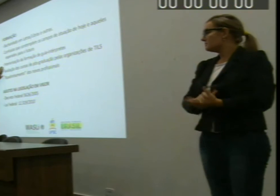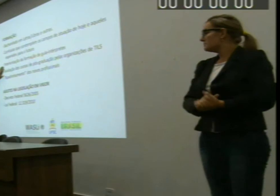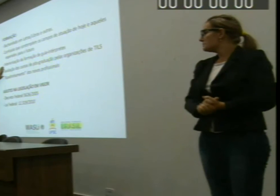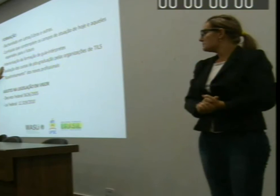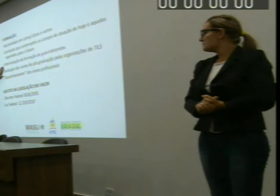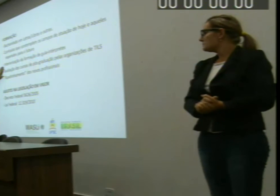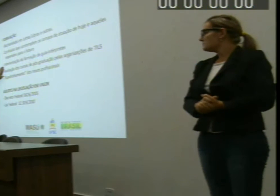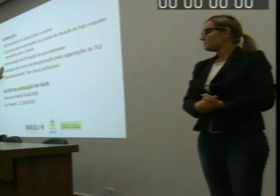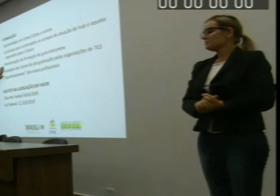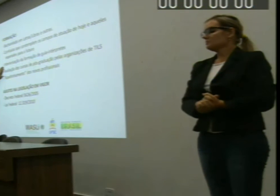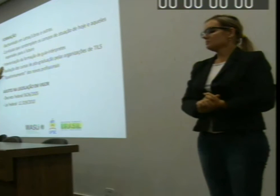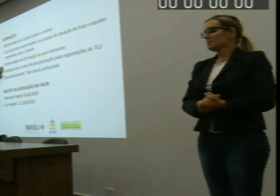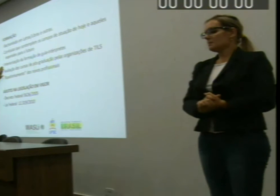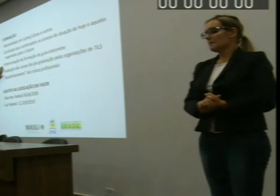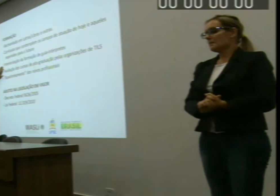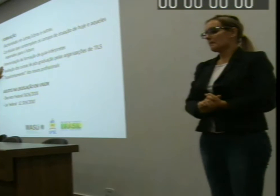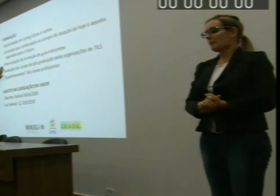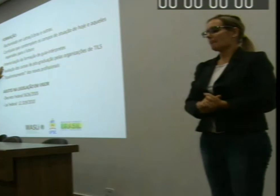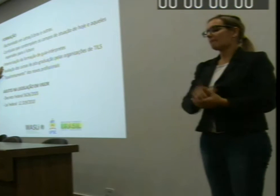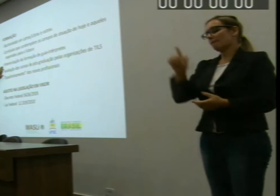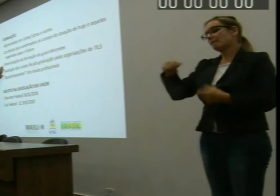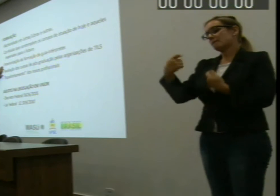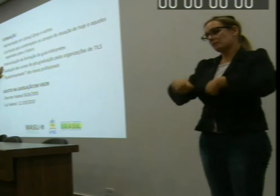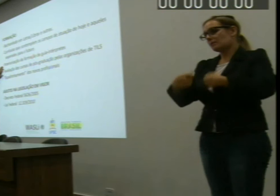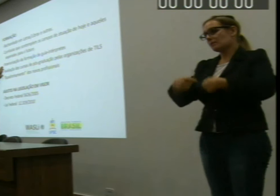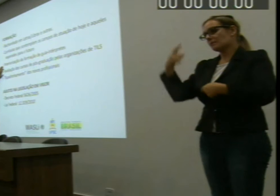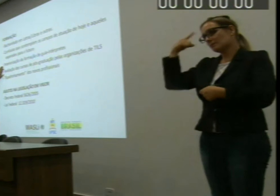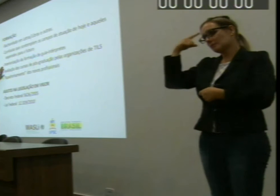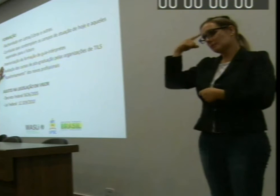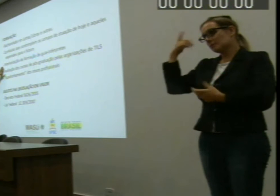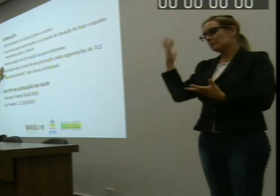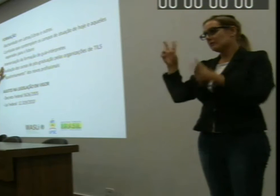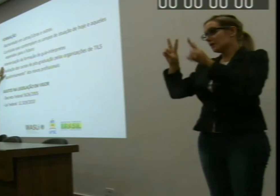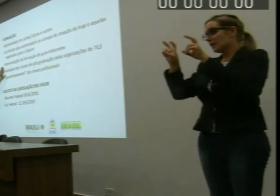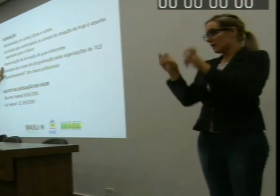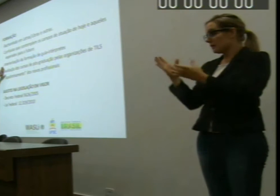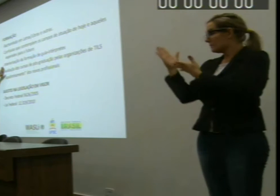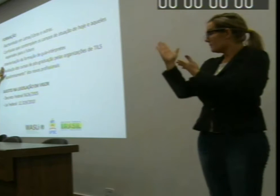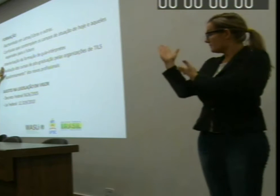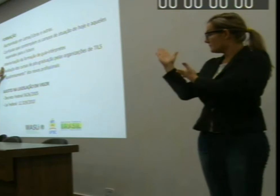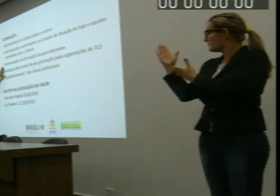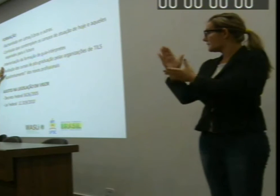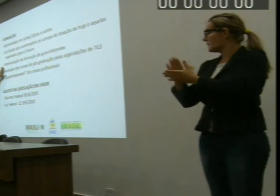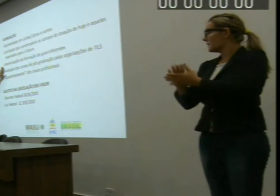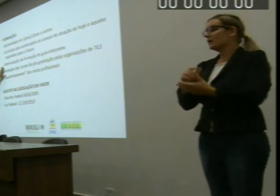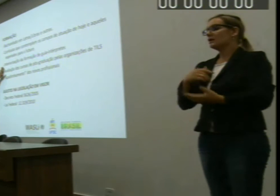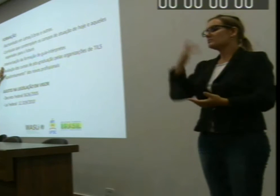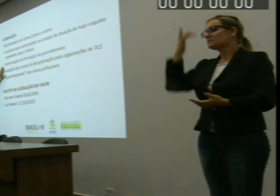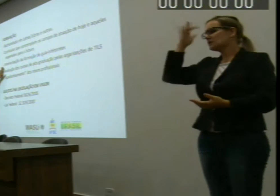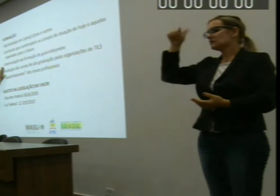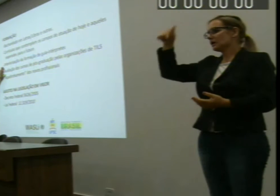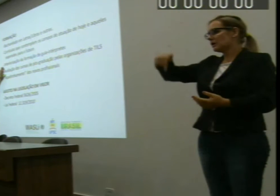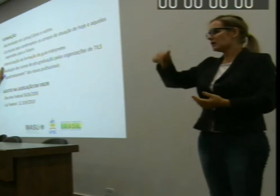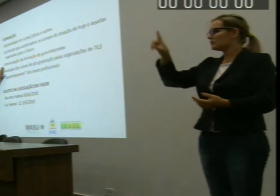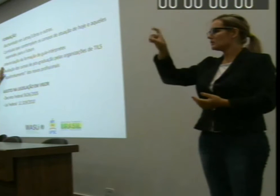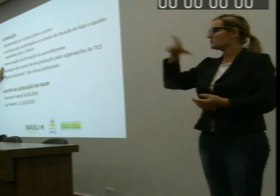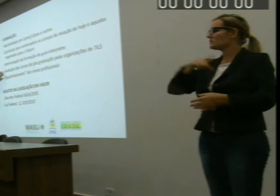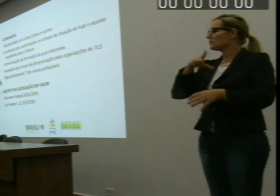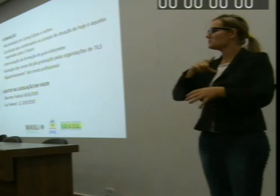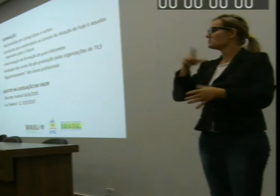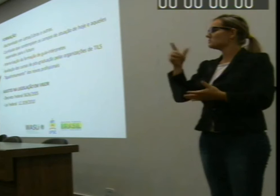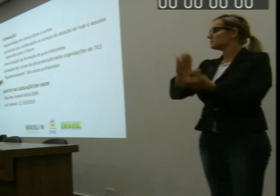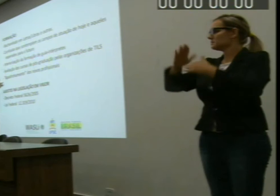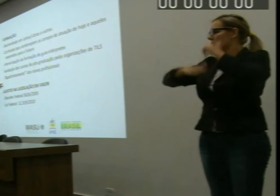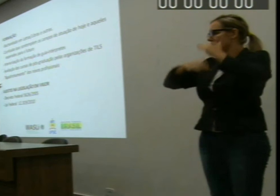a interiorização da formação de gu interp é necessária não sei se HGU intérpretes formados aqui em Dourados né Por mais que não